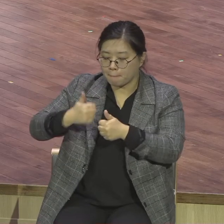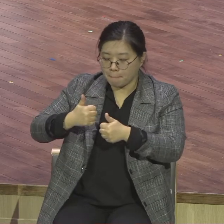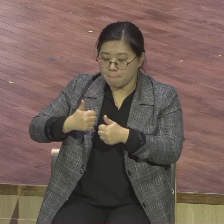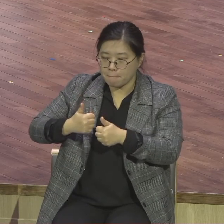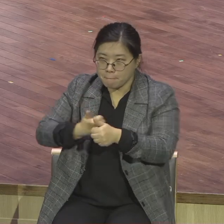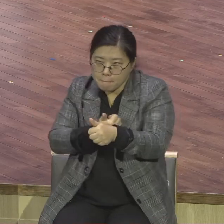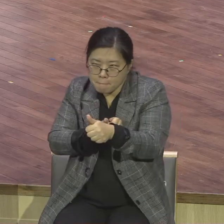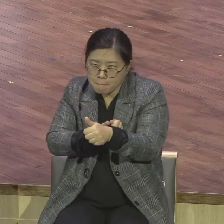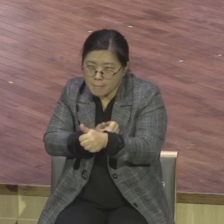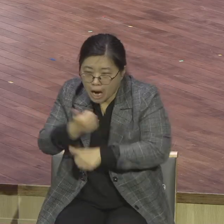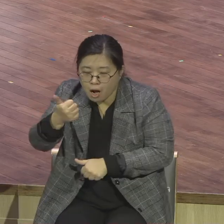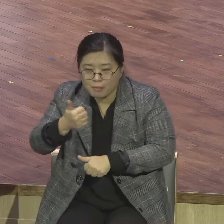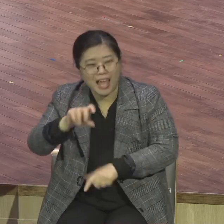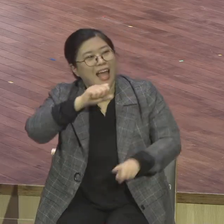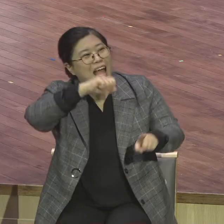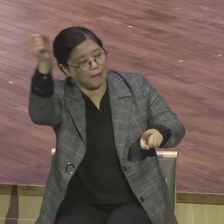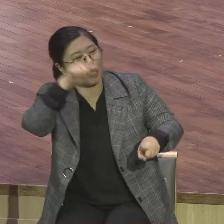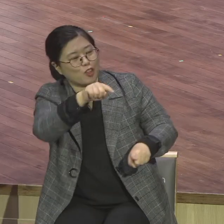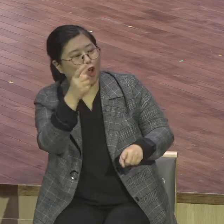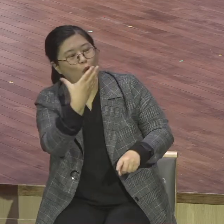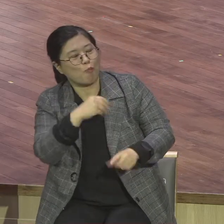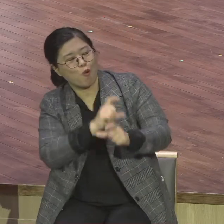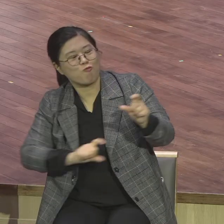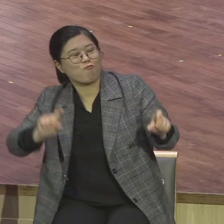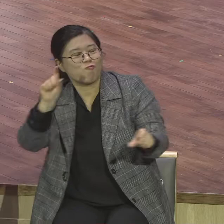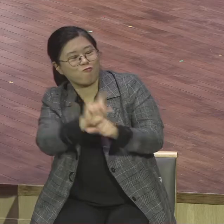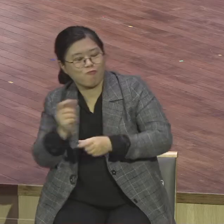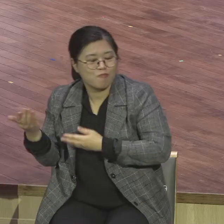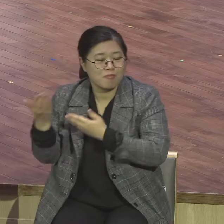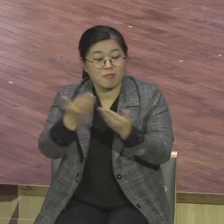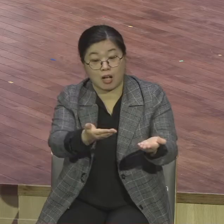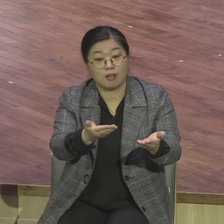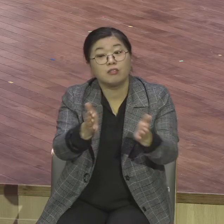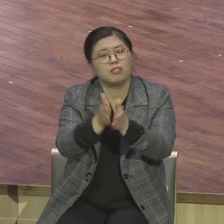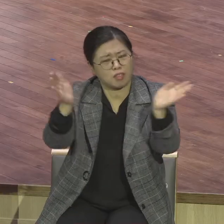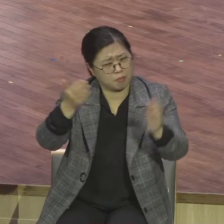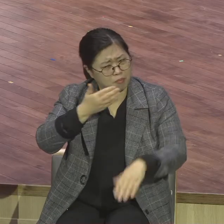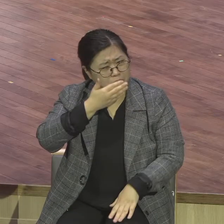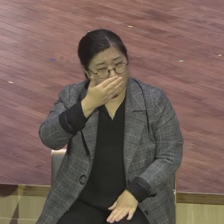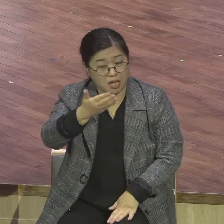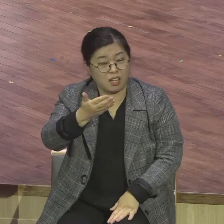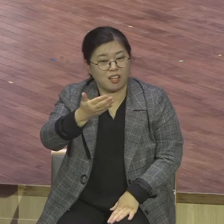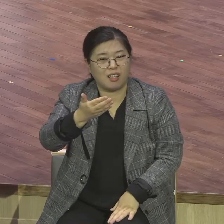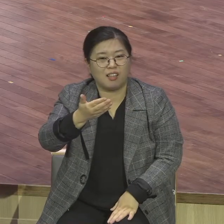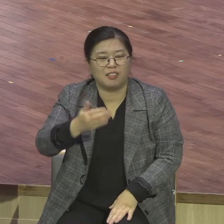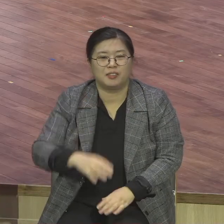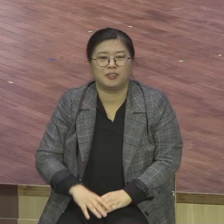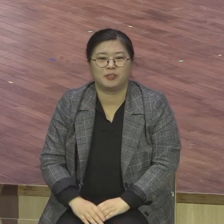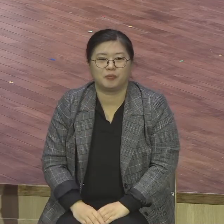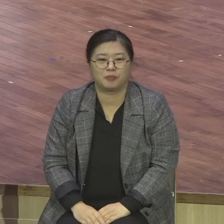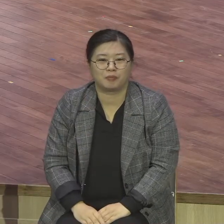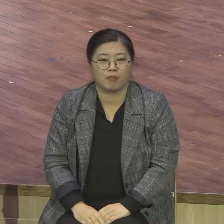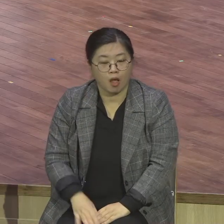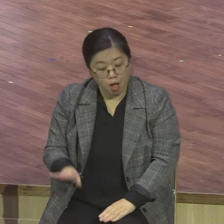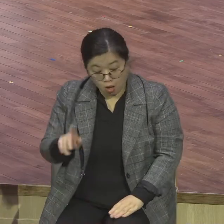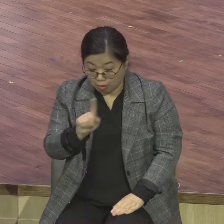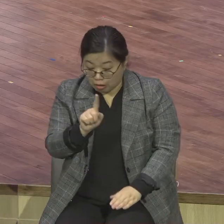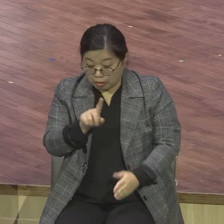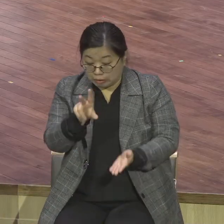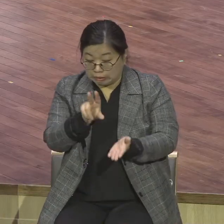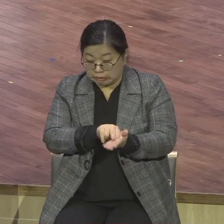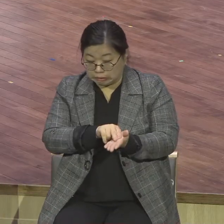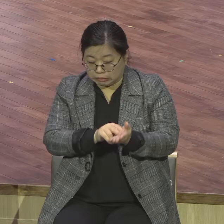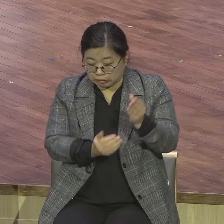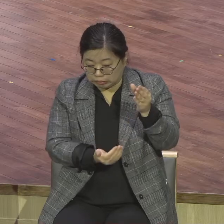오는데 그 시험을 자존심이 상하고 엄청나게 어려운 것 같은데 말씀 잡고 기도하면서 예배를